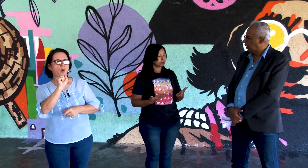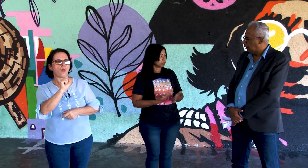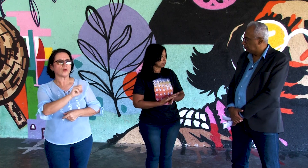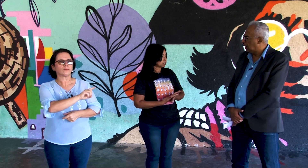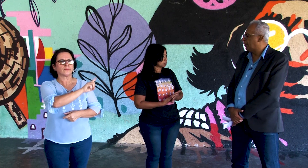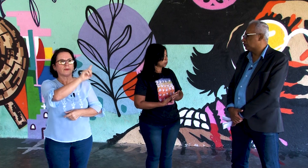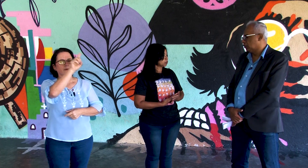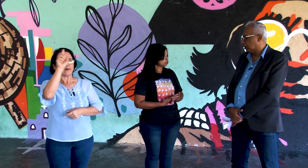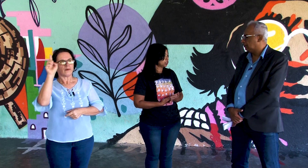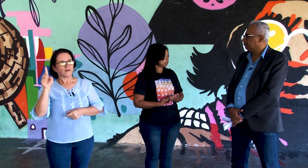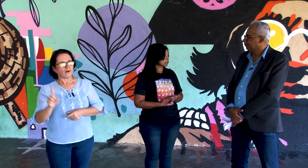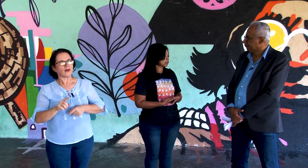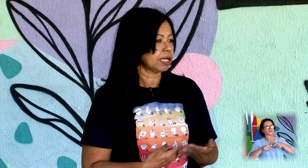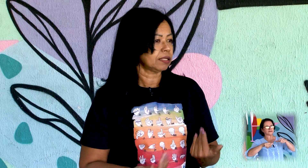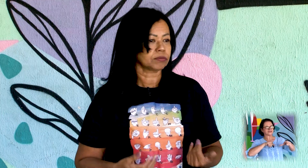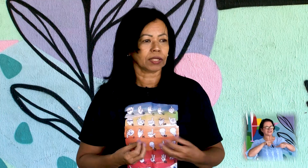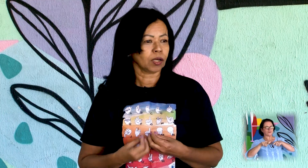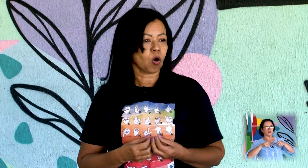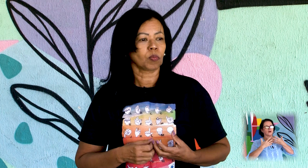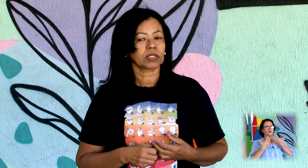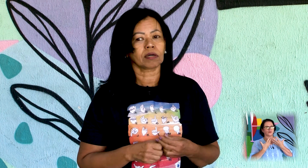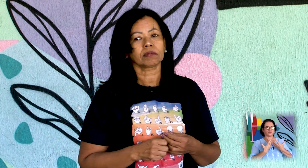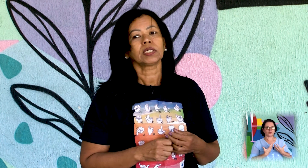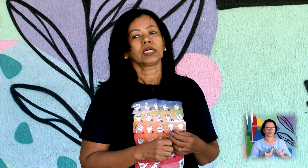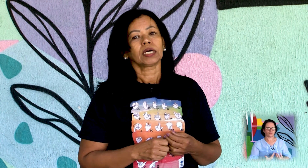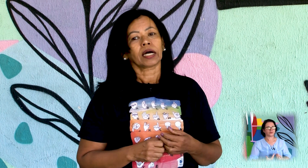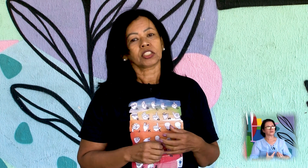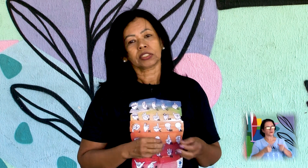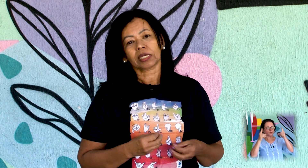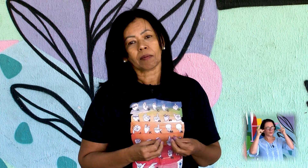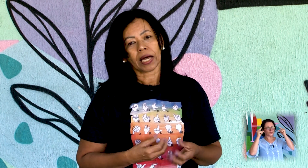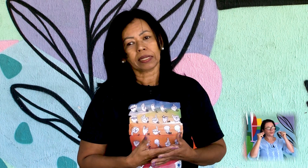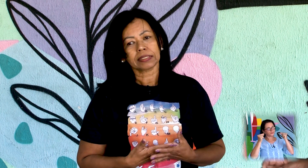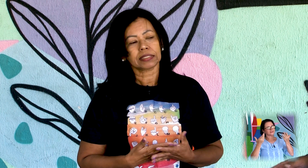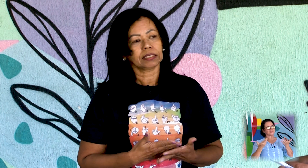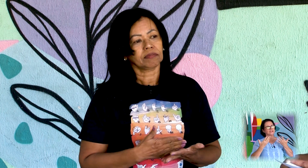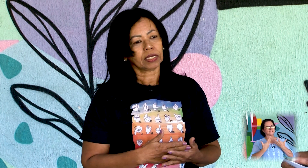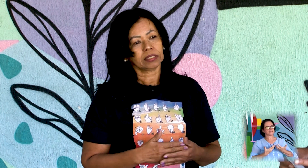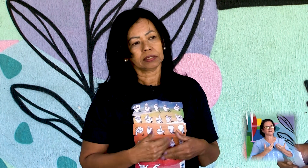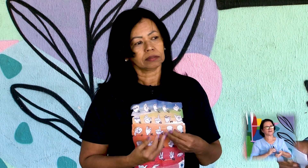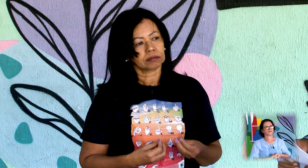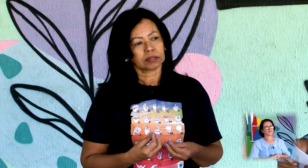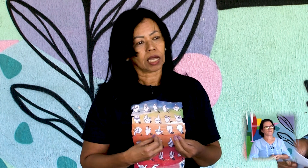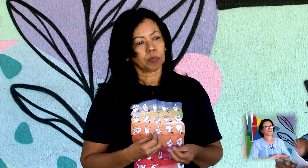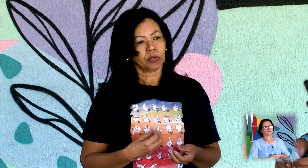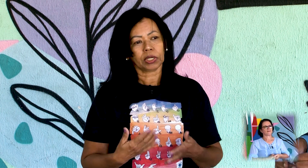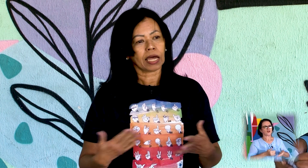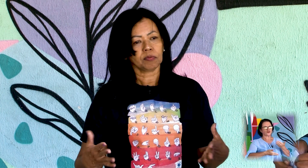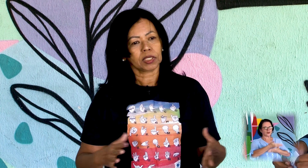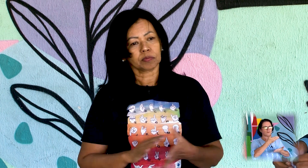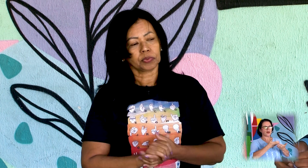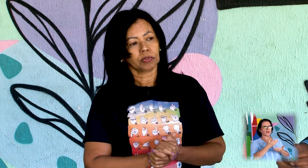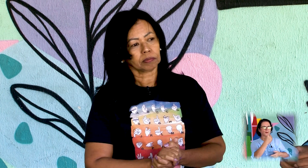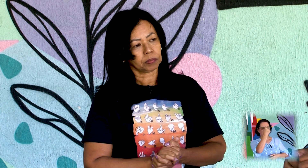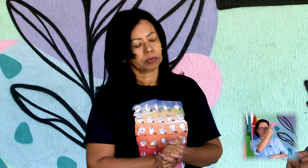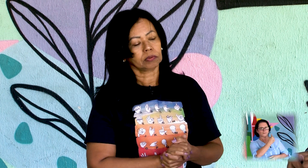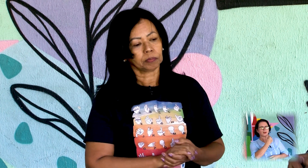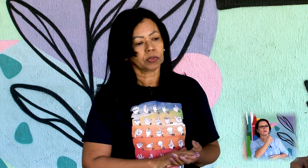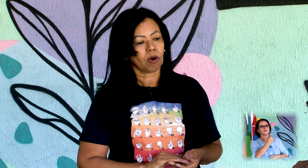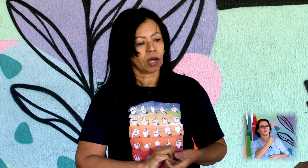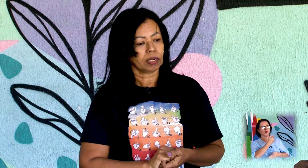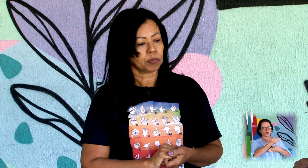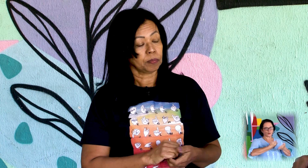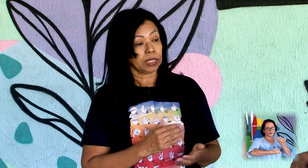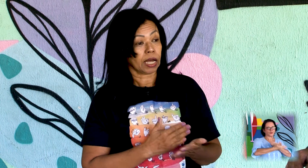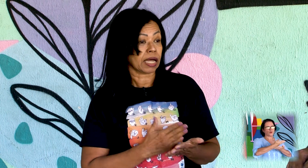horas. Sim, já pensou? Por dia, né? Não tem como. Então a gente trabalha assim, por horário mesmo,